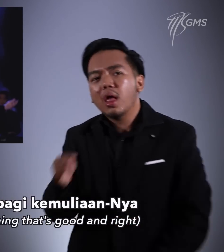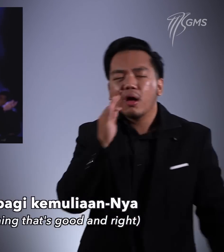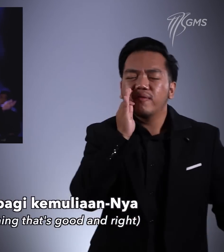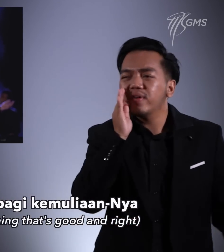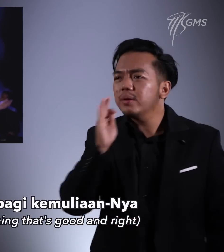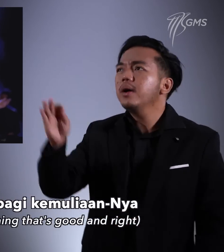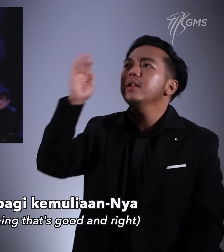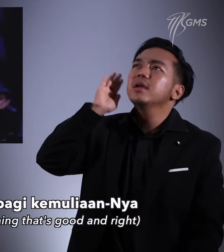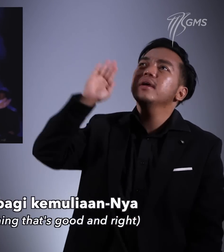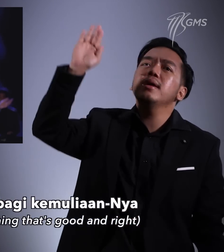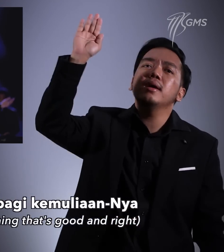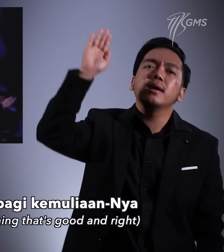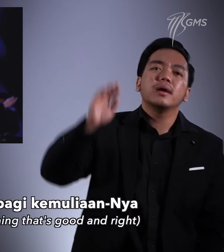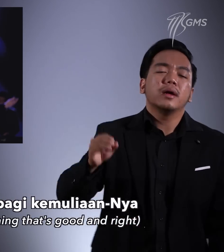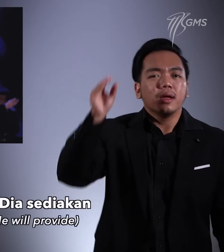seturut firman-Nya.